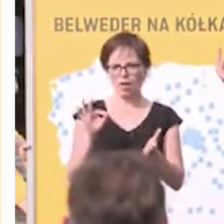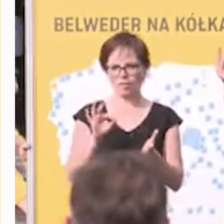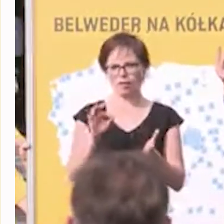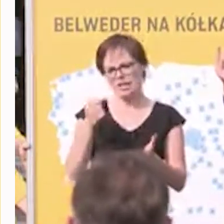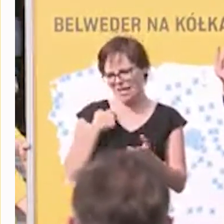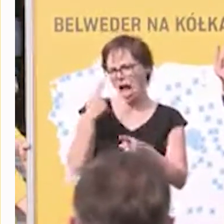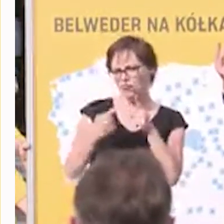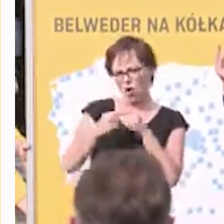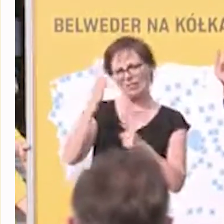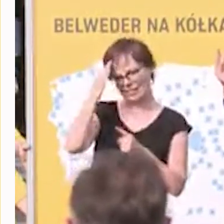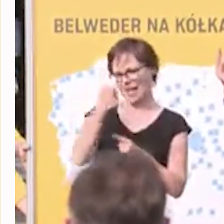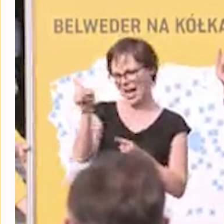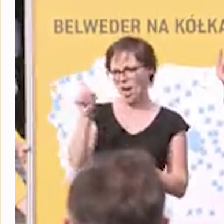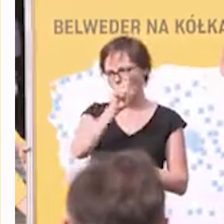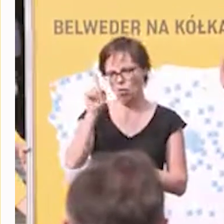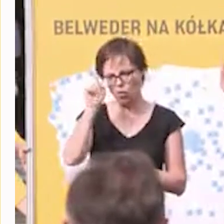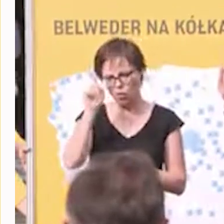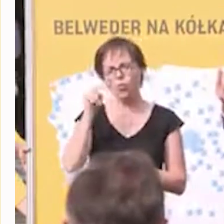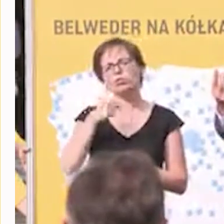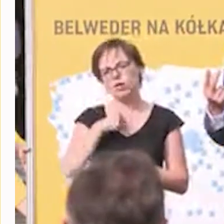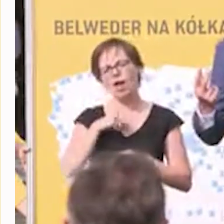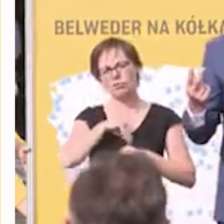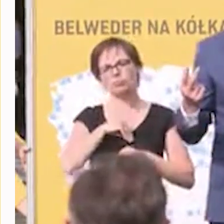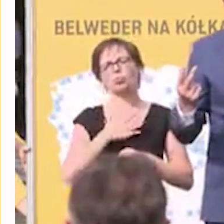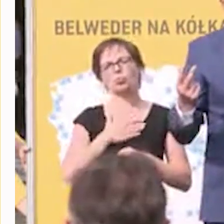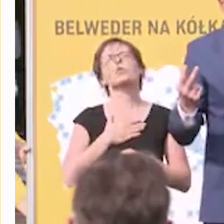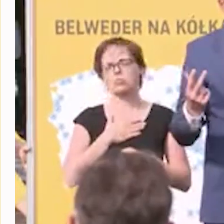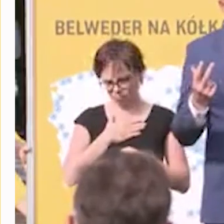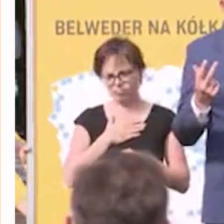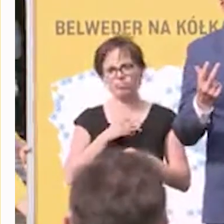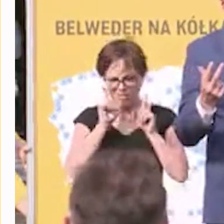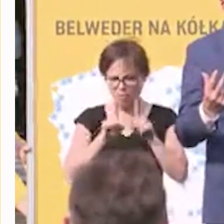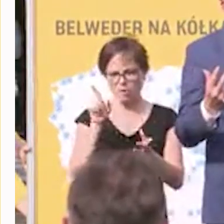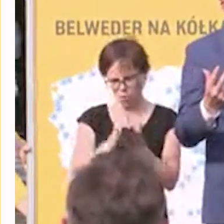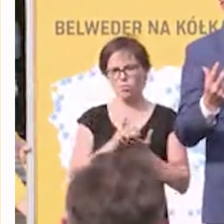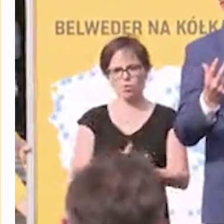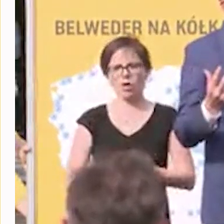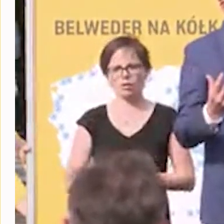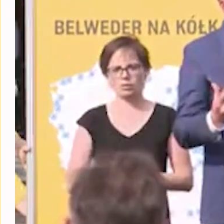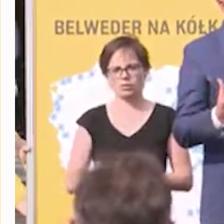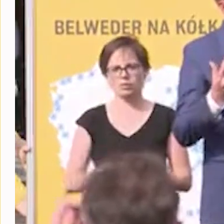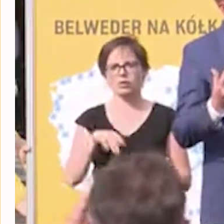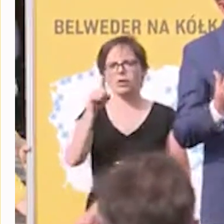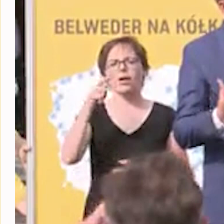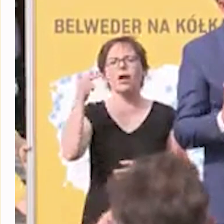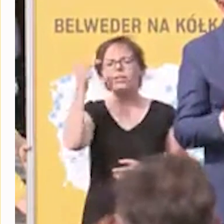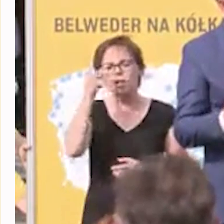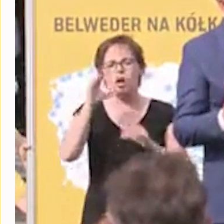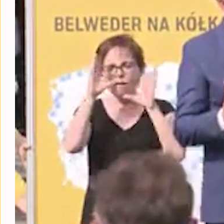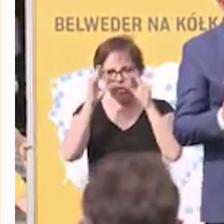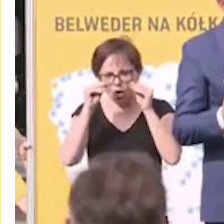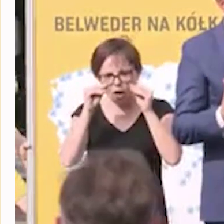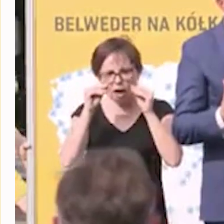na ludziach się znam, w przekonaniu, że my naprawdę damy radę. Że w Exit Polsach zobaczymy w niedzielę wieczorem dwójkę z